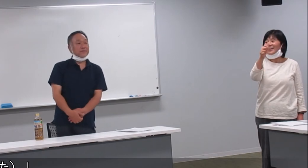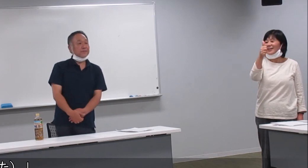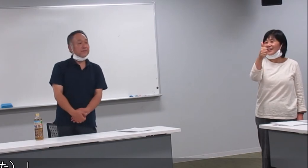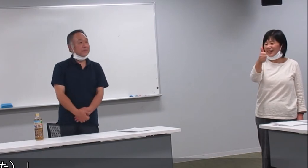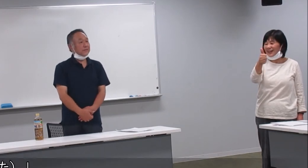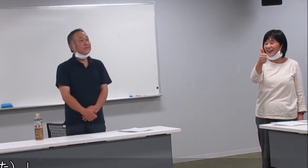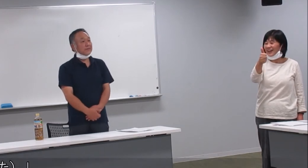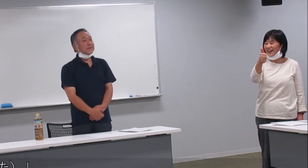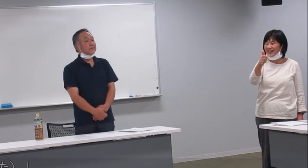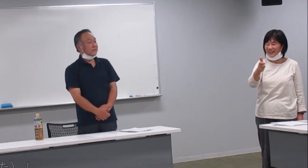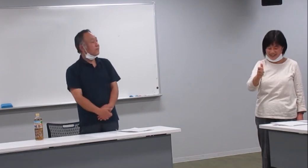聞いた、